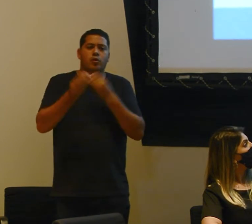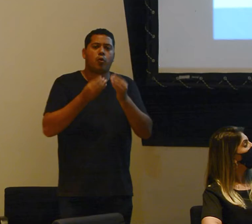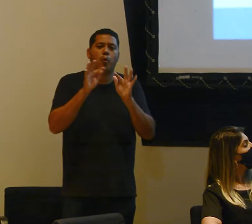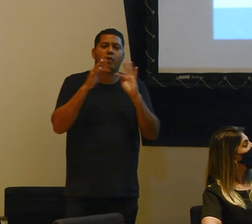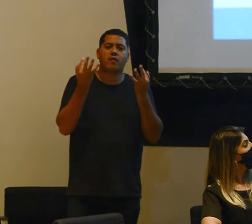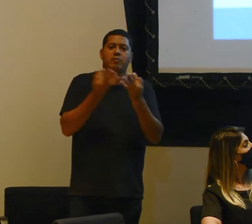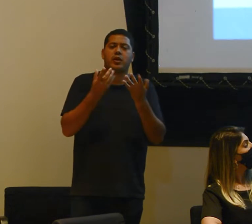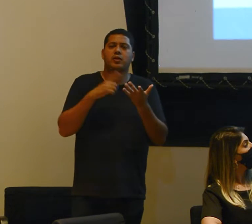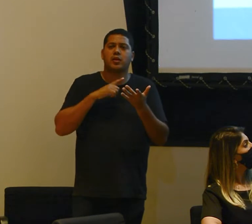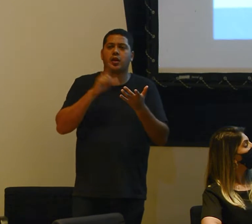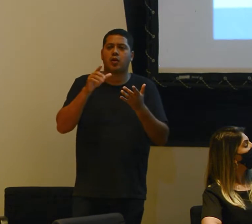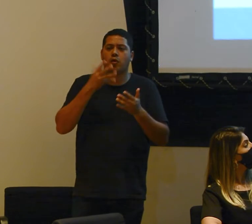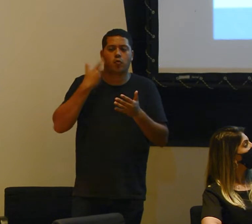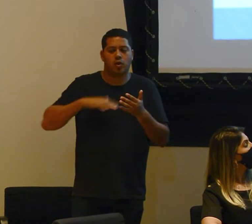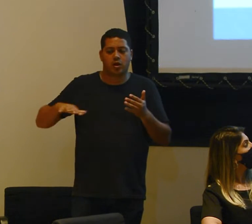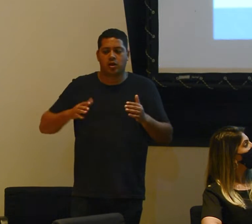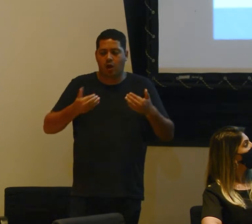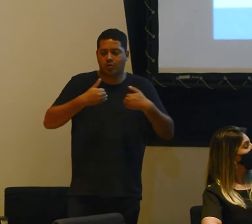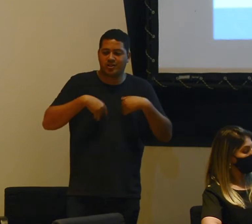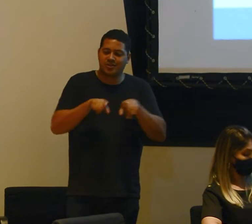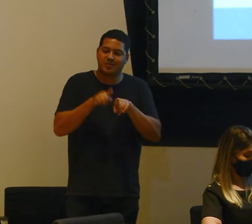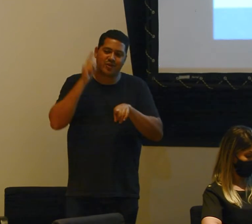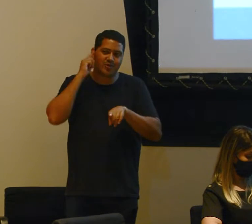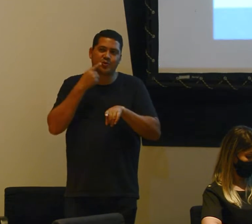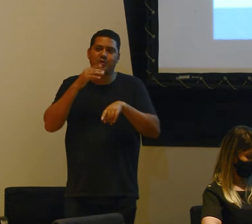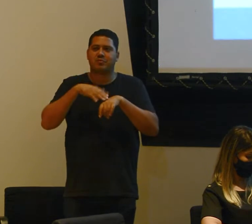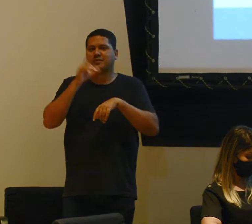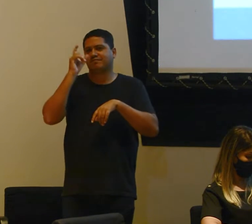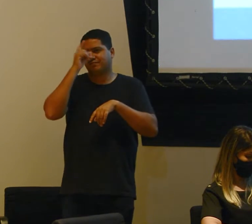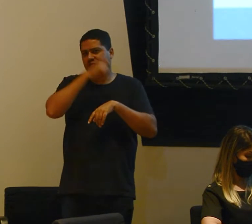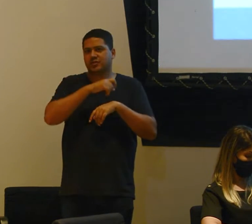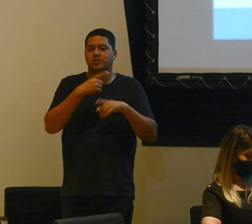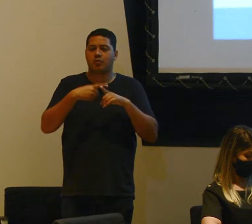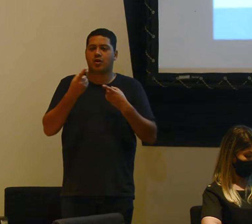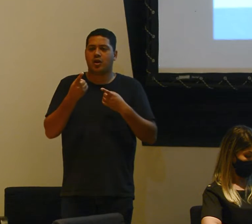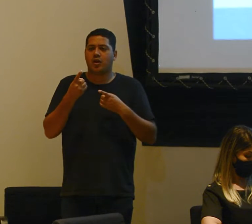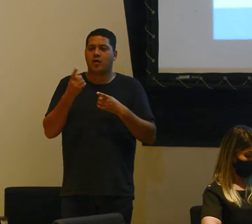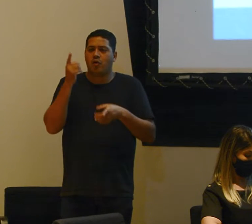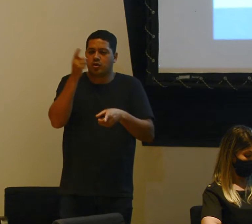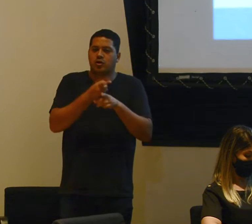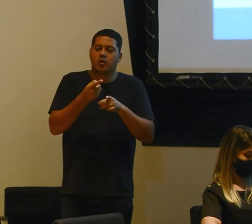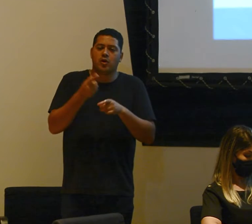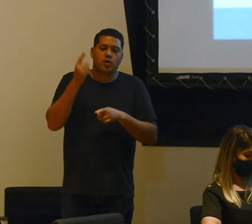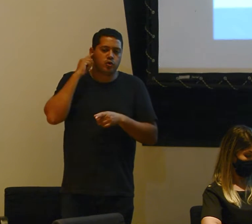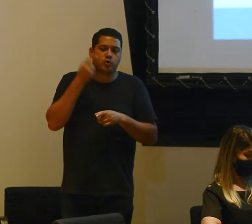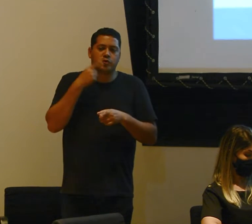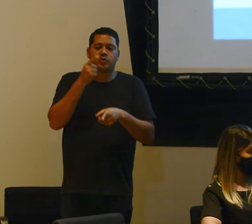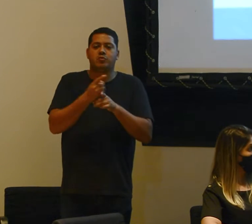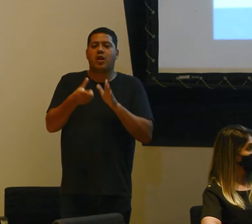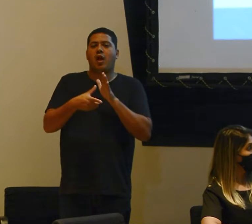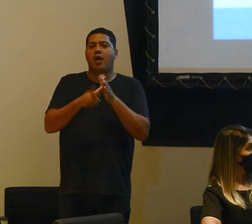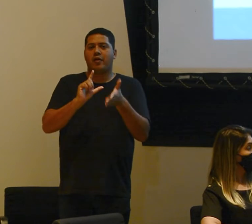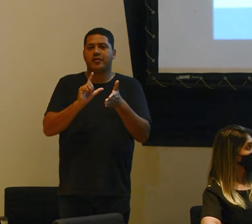criança autista e com uma criança surda, para ela é ainda mais difícil. Normalmente o diagnóstico de surdez vem antes do